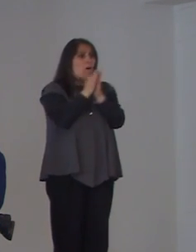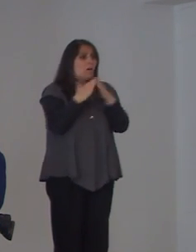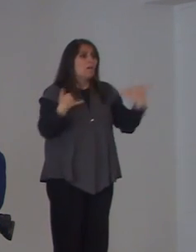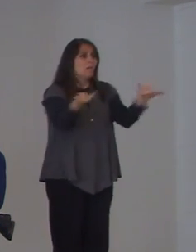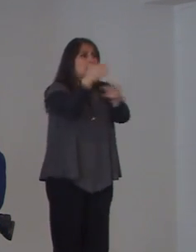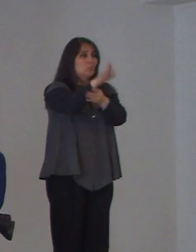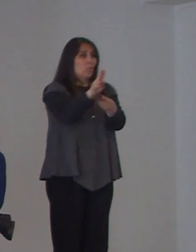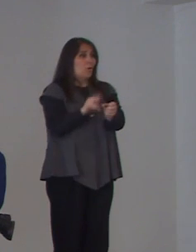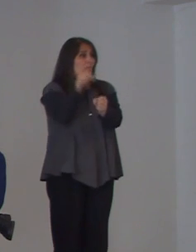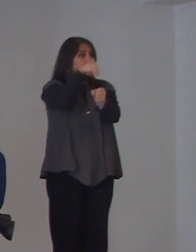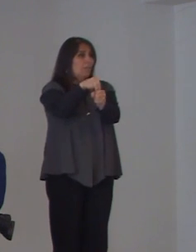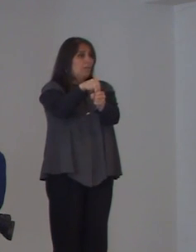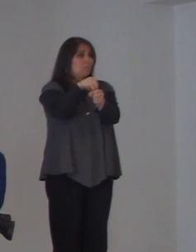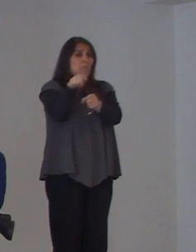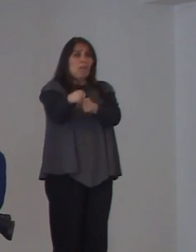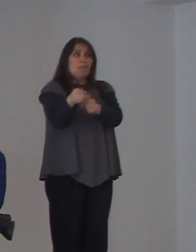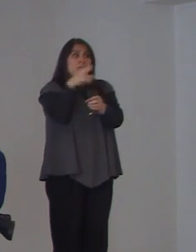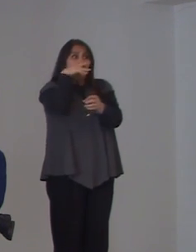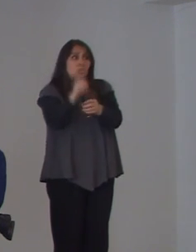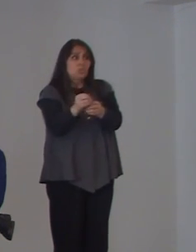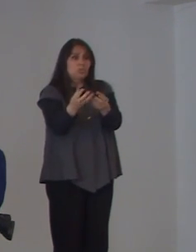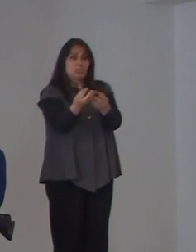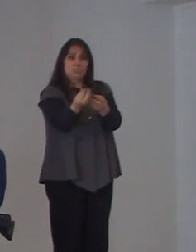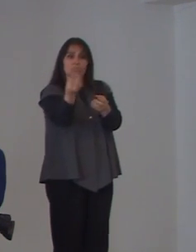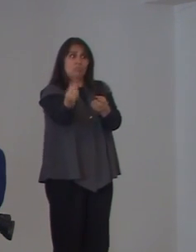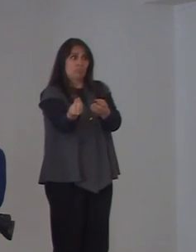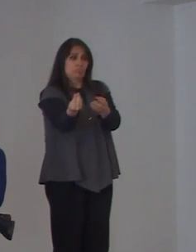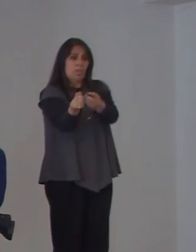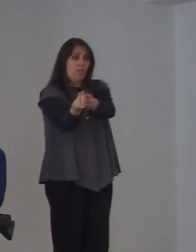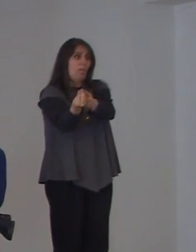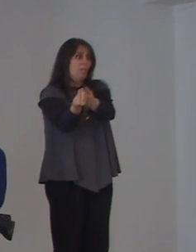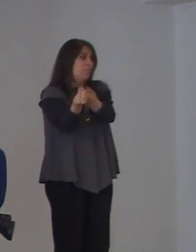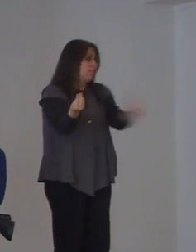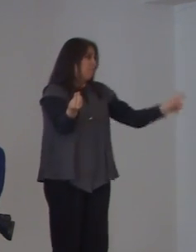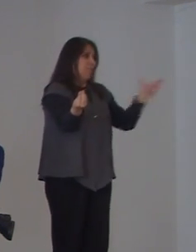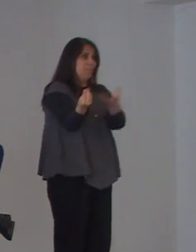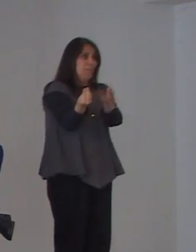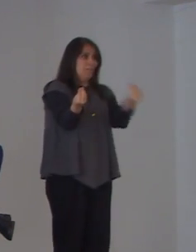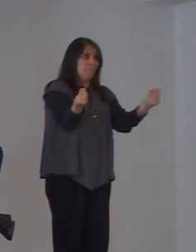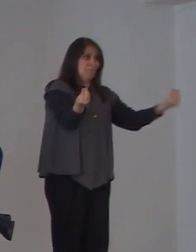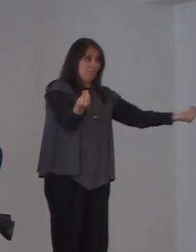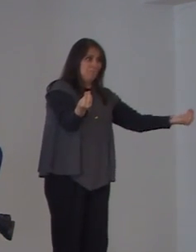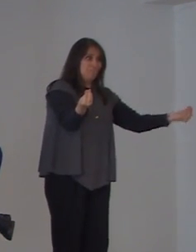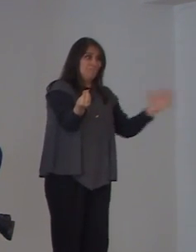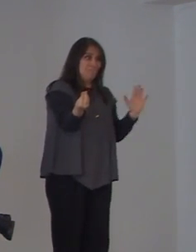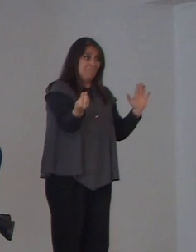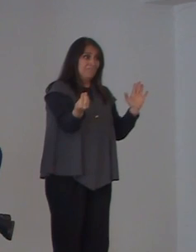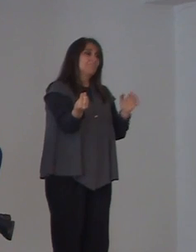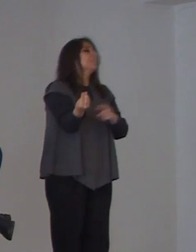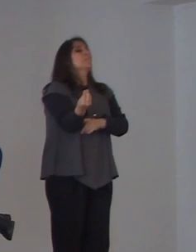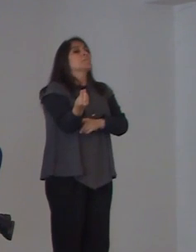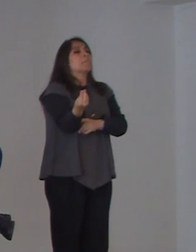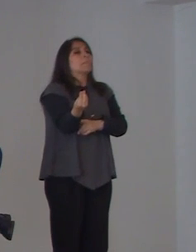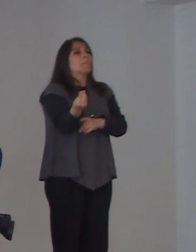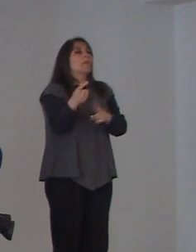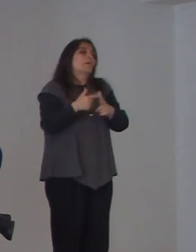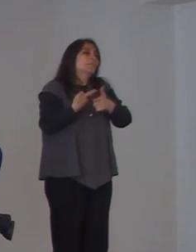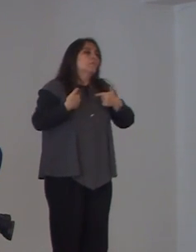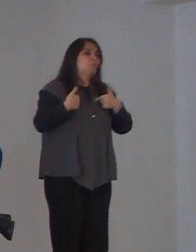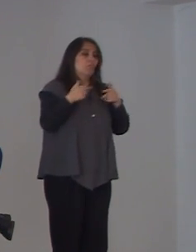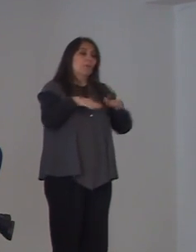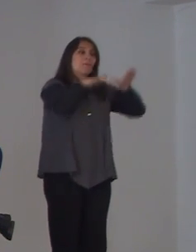niños que están en otra condición opuesta, diría yo, a la en la que estoy trabajando en el proyecto que estoy